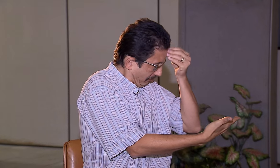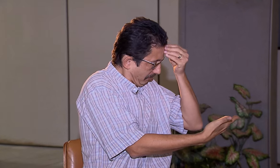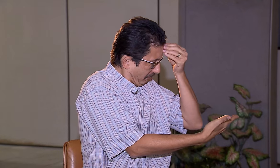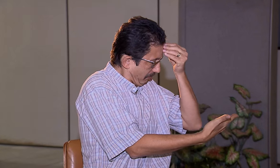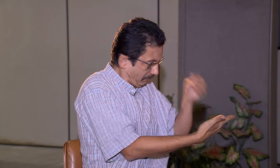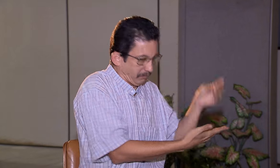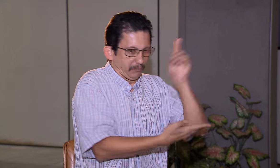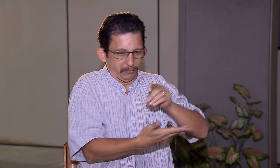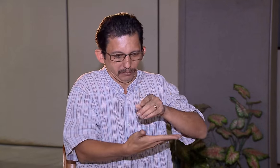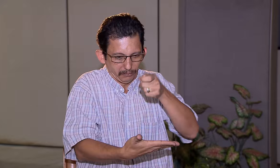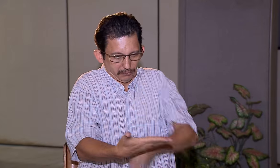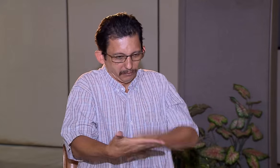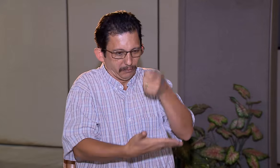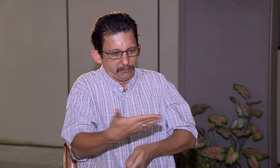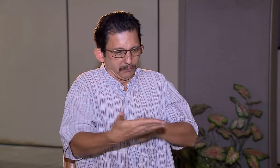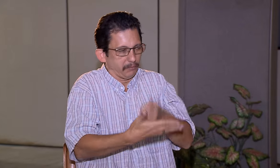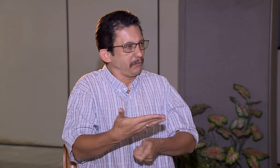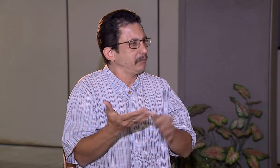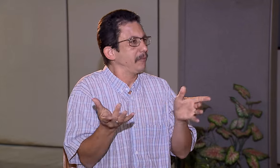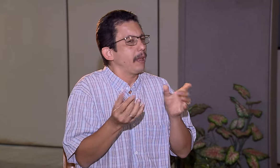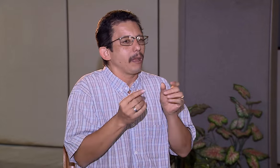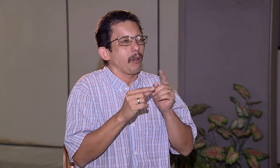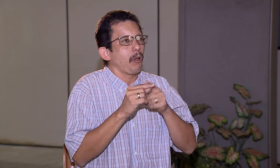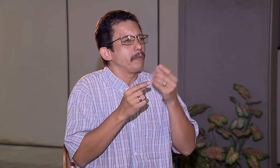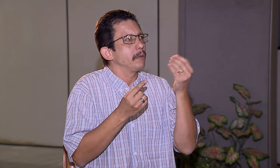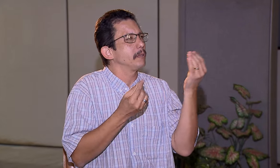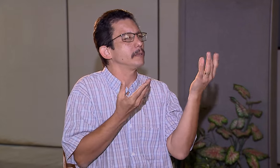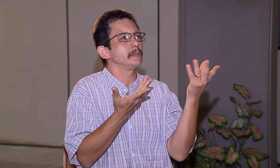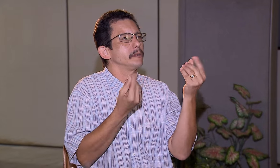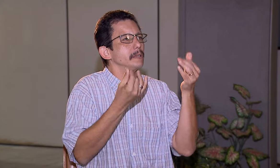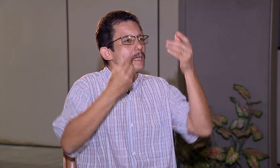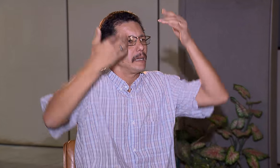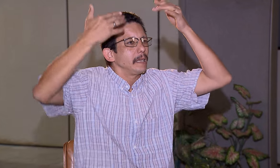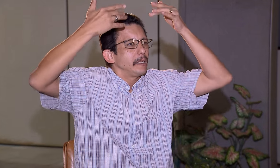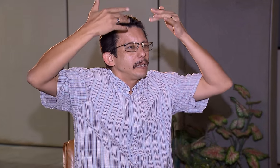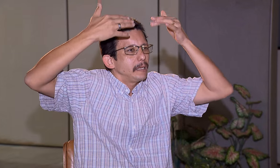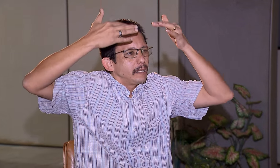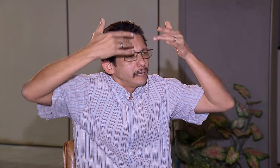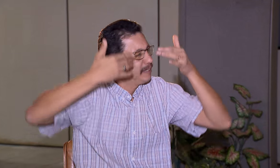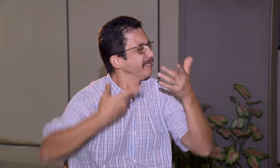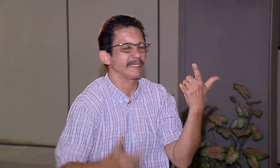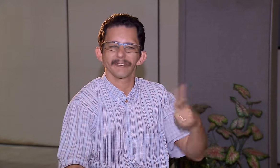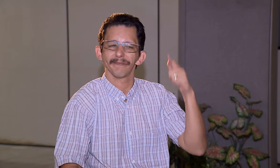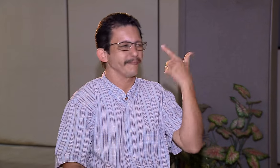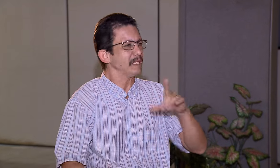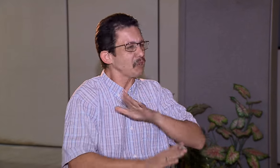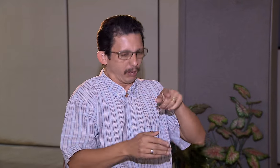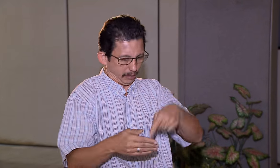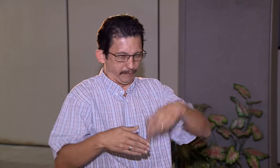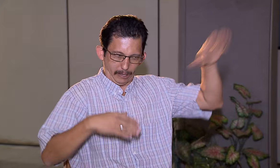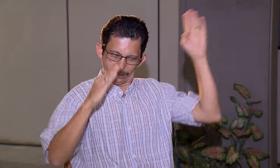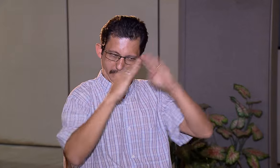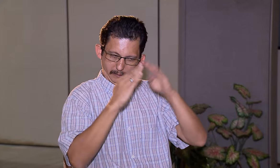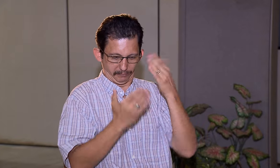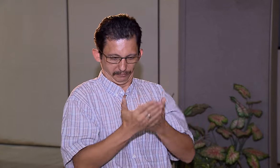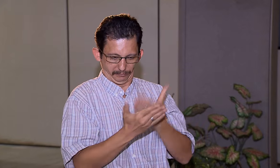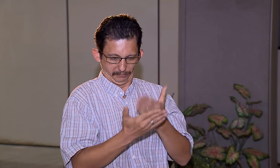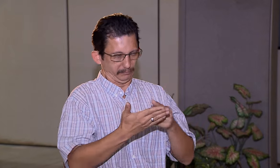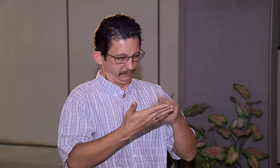prova, eu não tinha o conteúdo, eu ia fazer aquela prova sem saber o conteúdo, era muito decorar o conteúdo e poder colocar